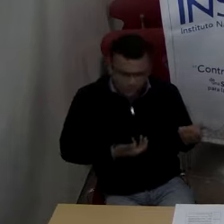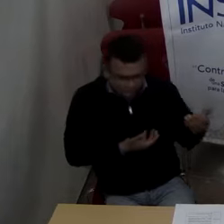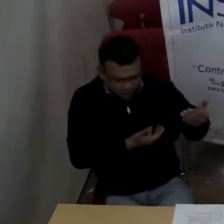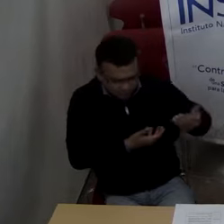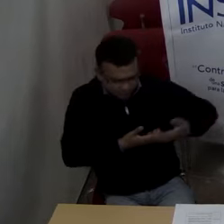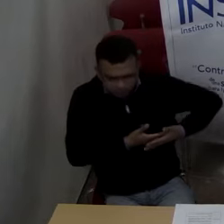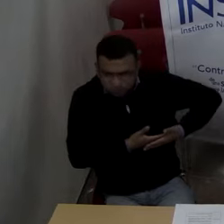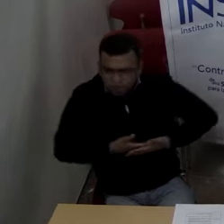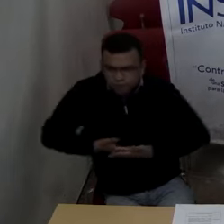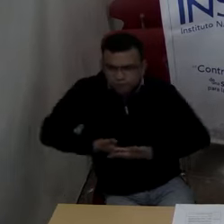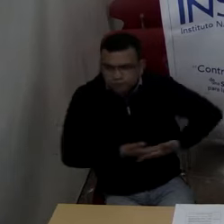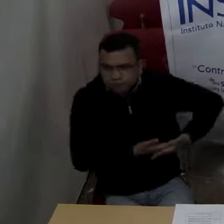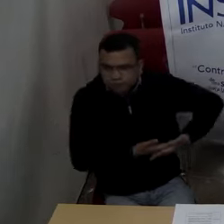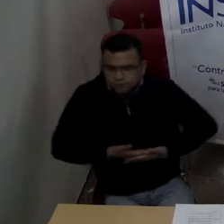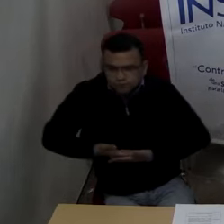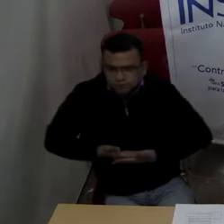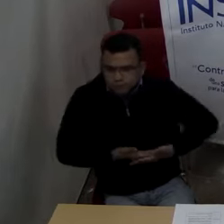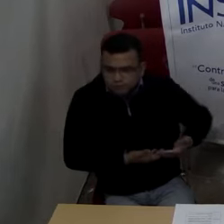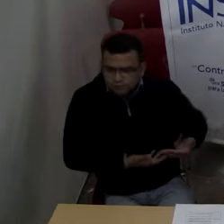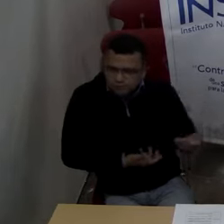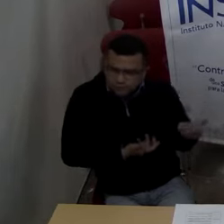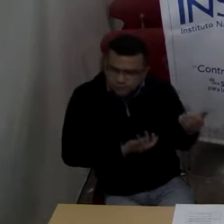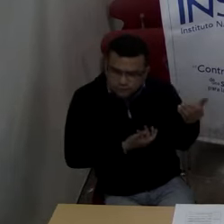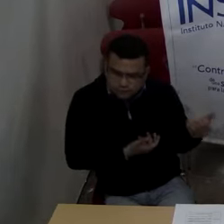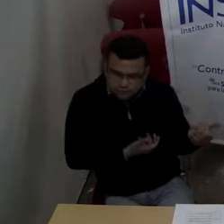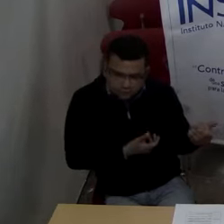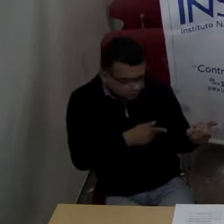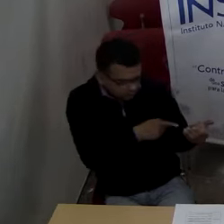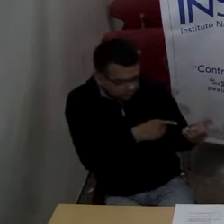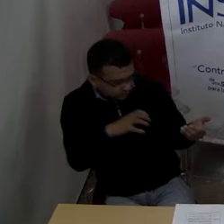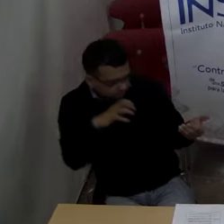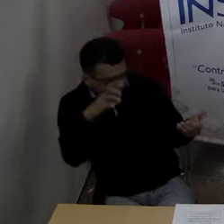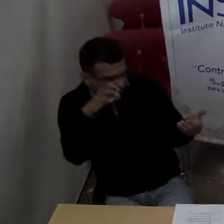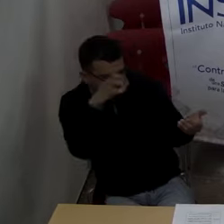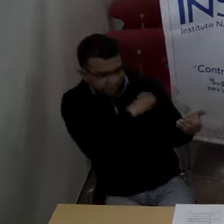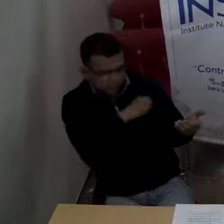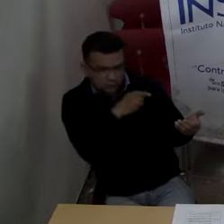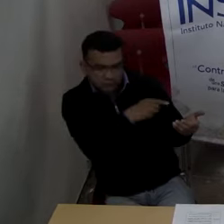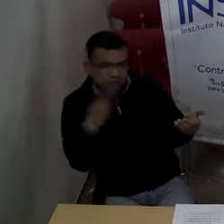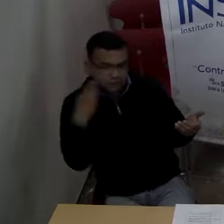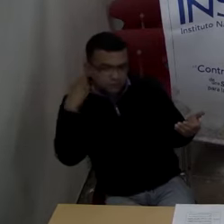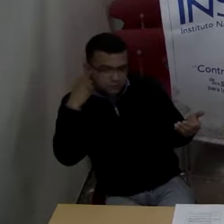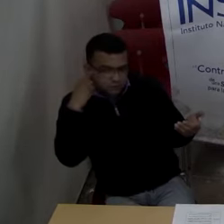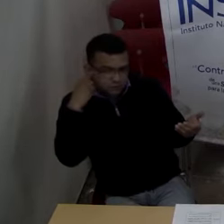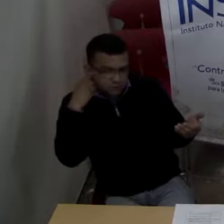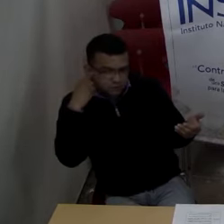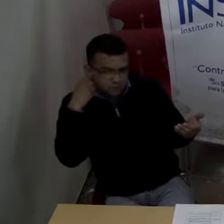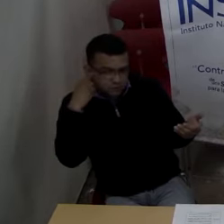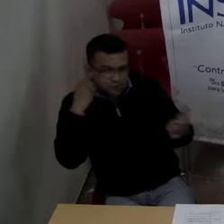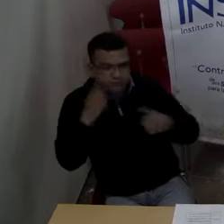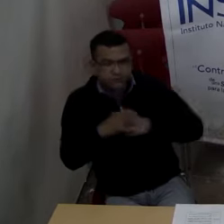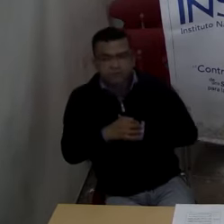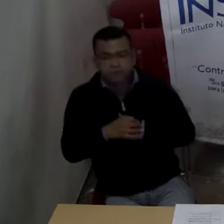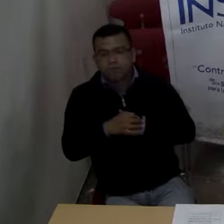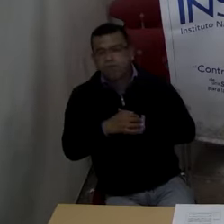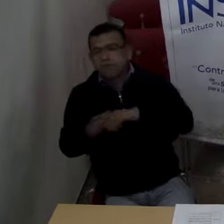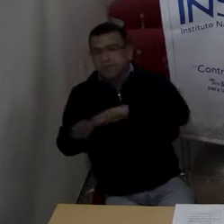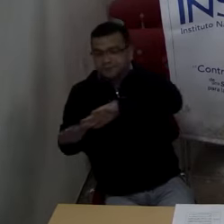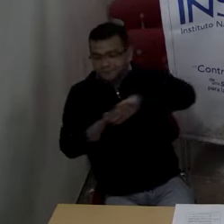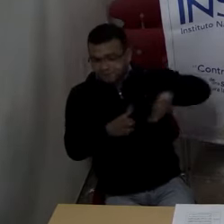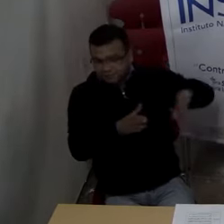¿Cuáles son esas habilidades auditivas? Tenemos la discriminación, la